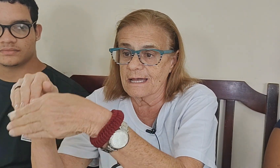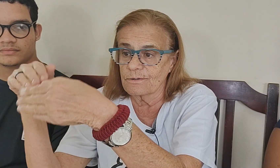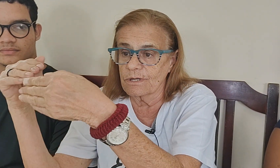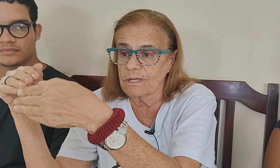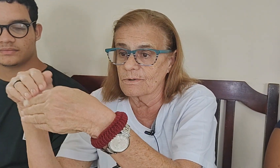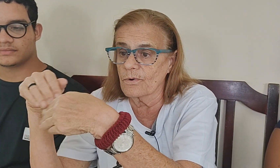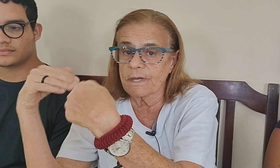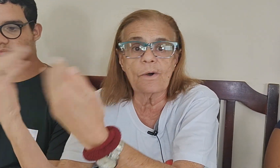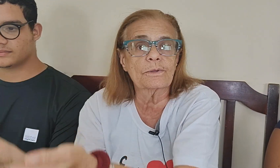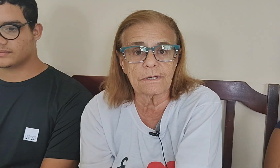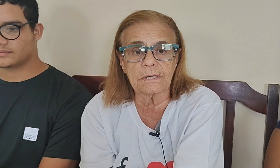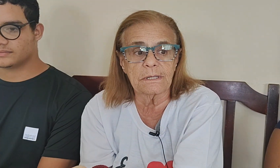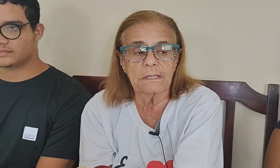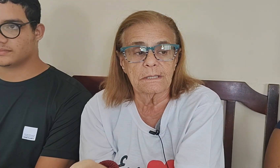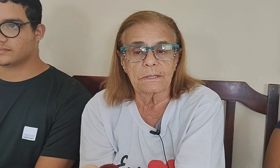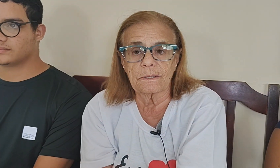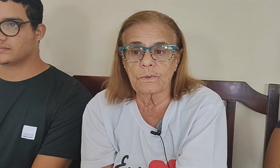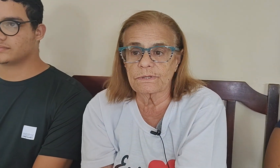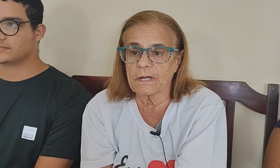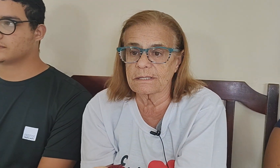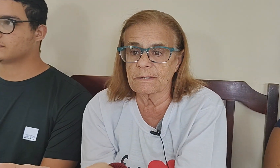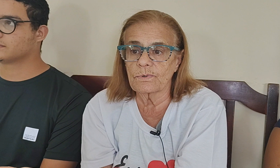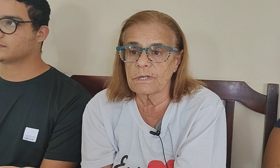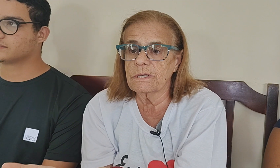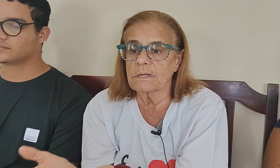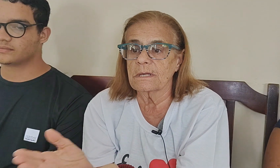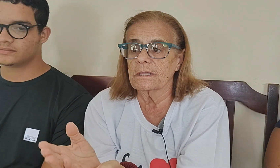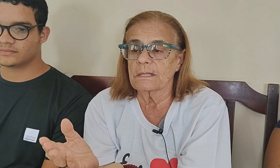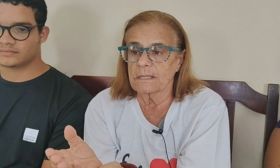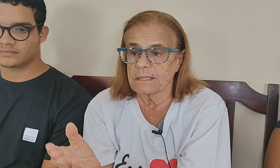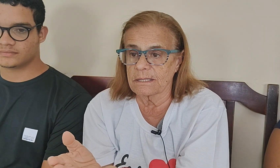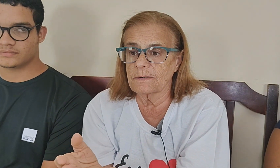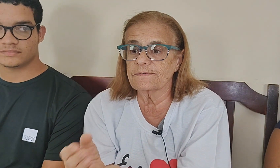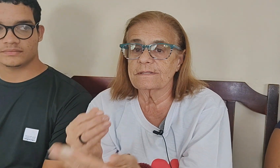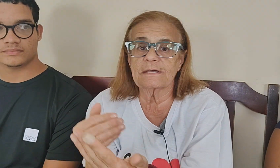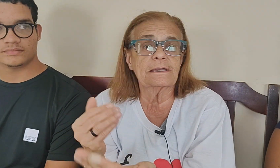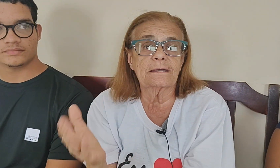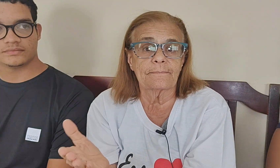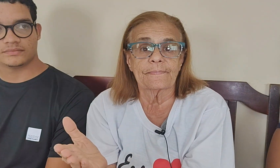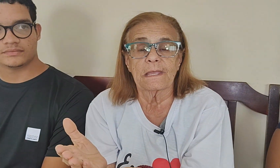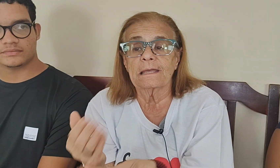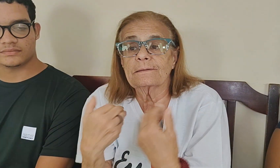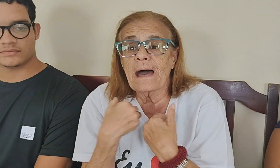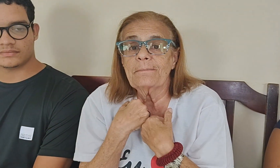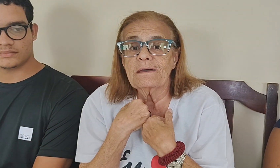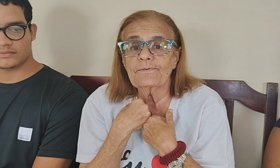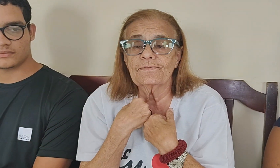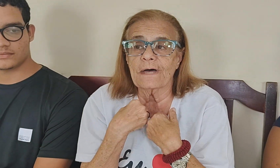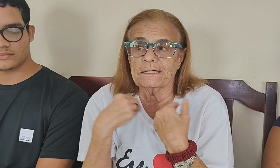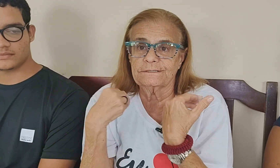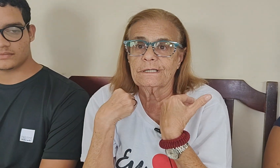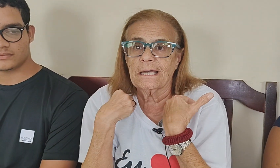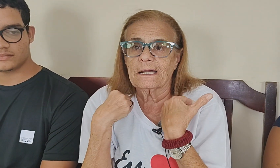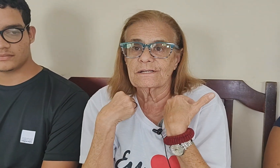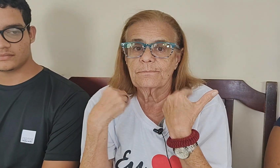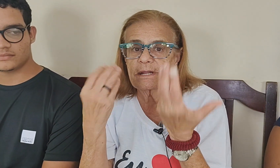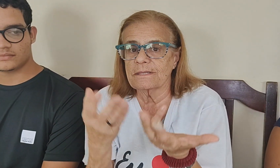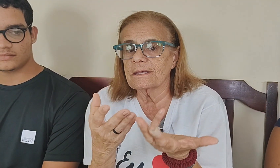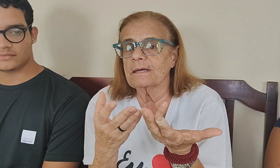especializar em qualquer outra categoria, entendeu? Você tem que... Então, a minha vontade era de aprender